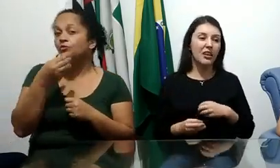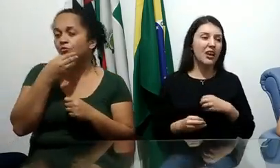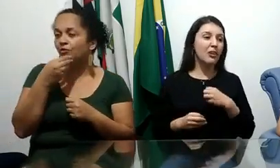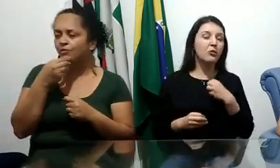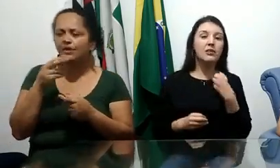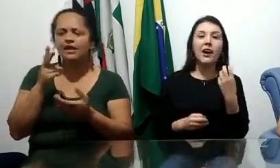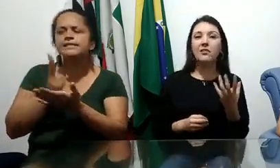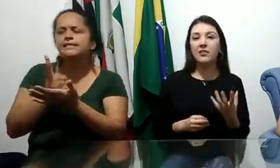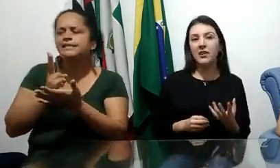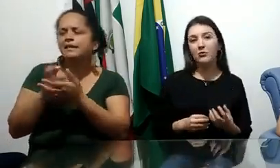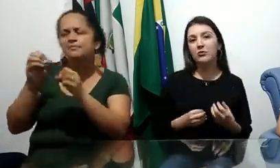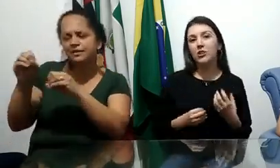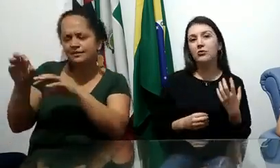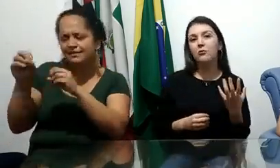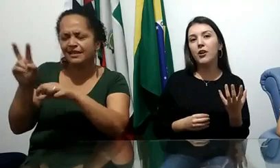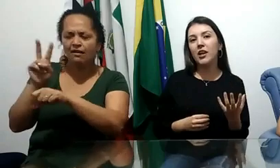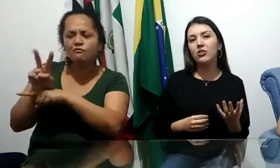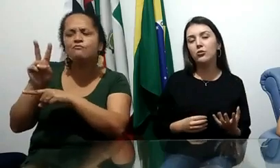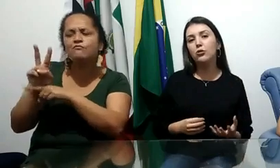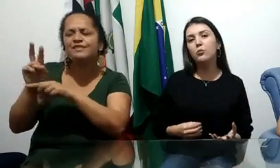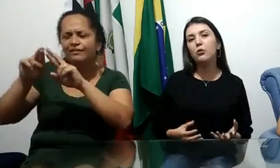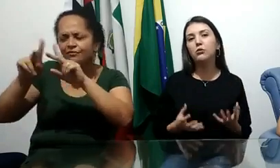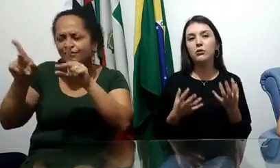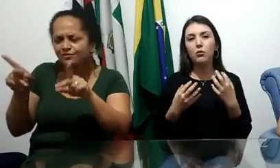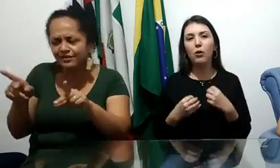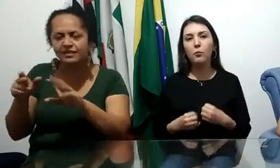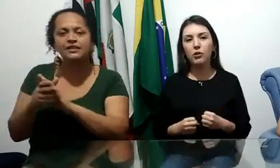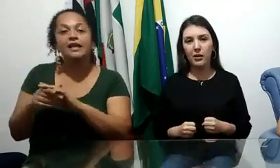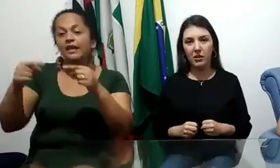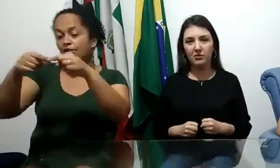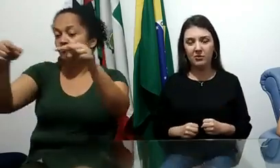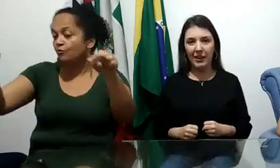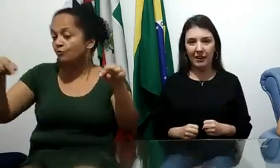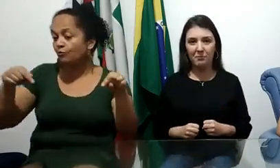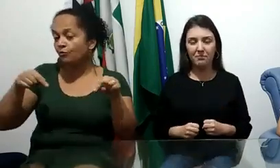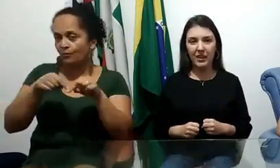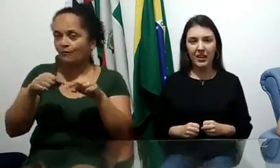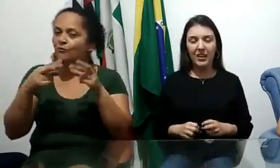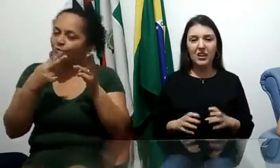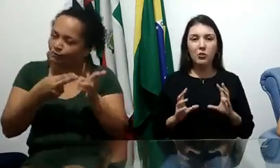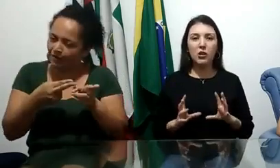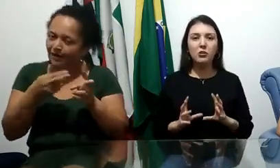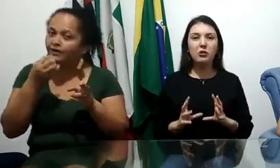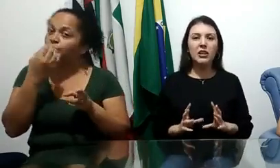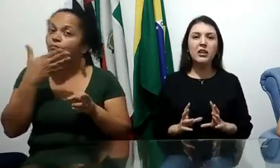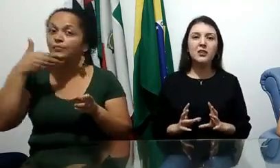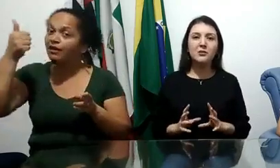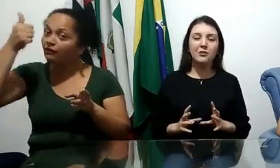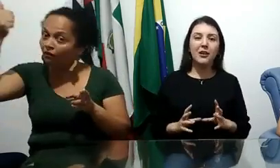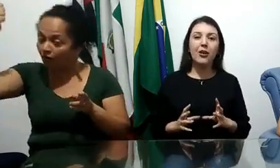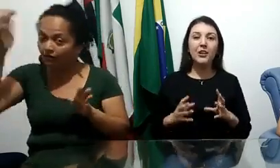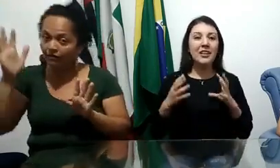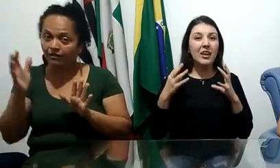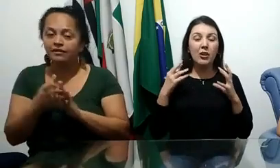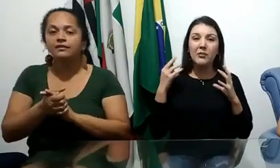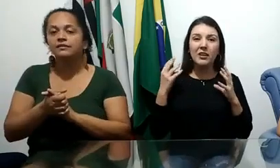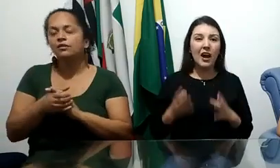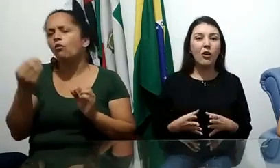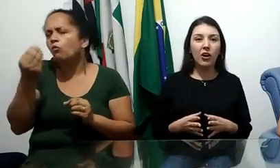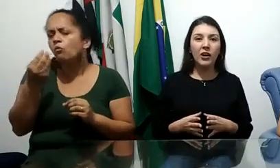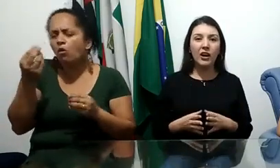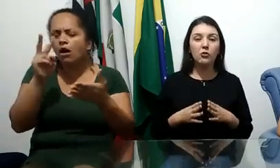quartos, ele cuidava dela de um jeito diferente, tudo por conta do comportamento dela. E quando eu li isso, eu